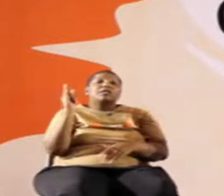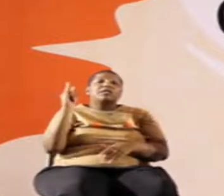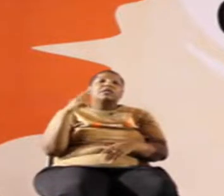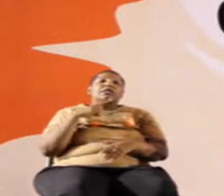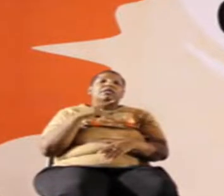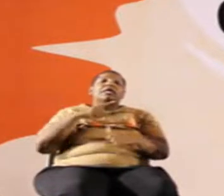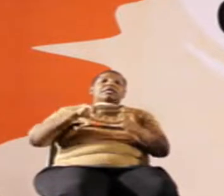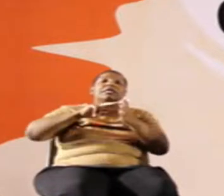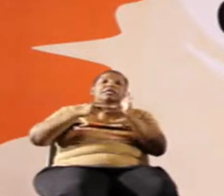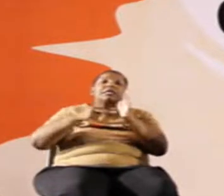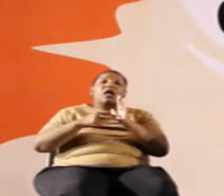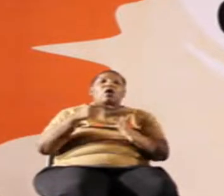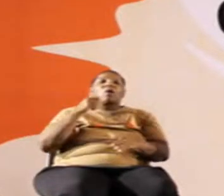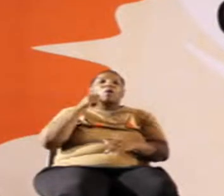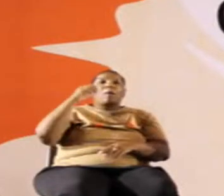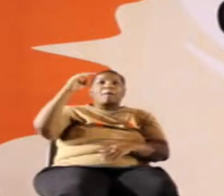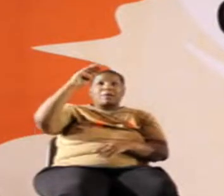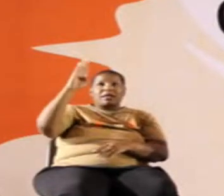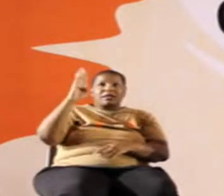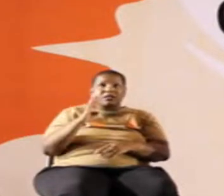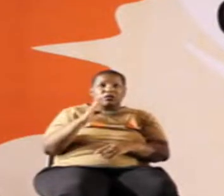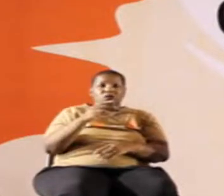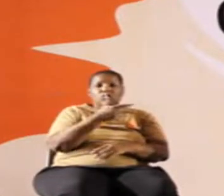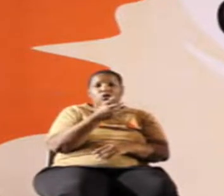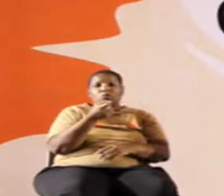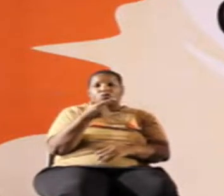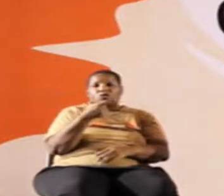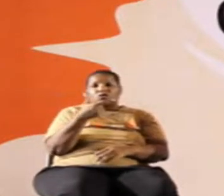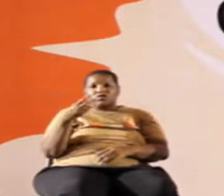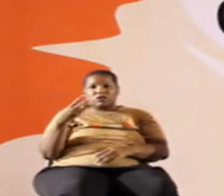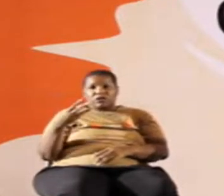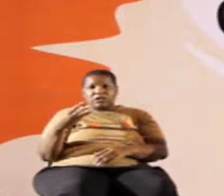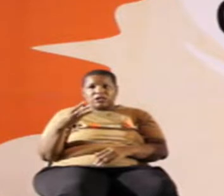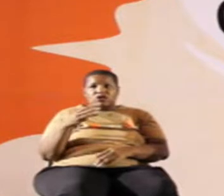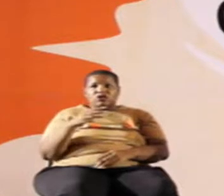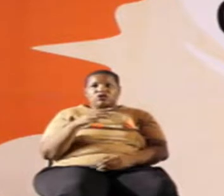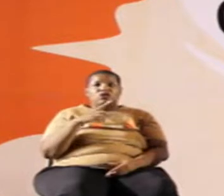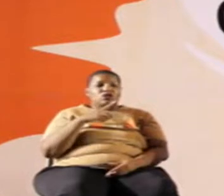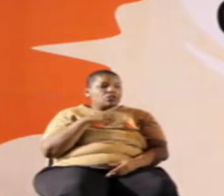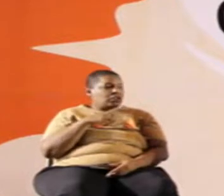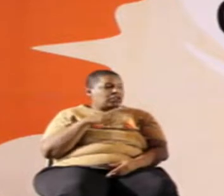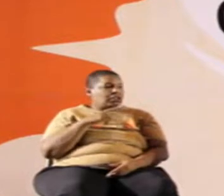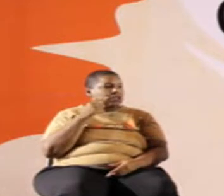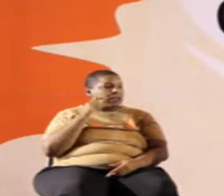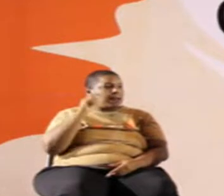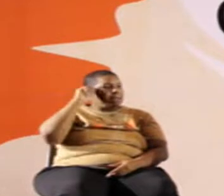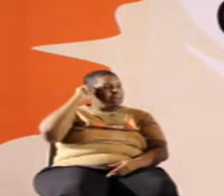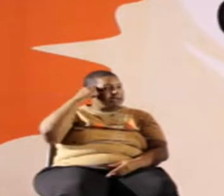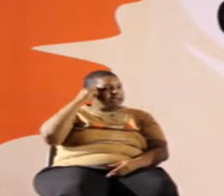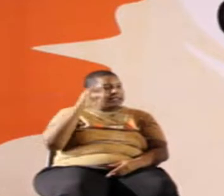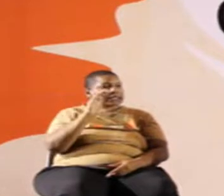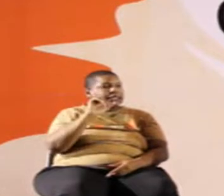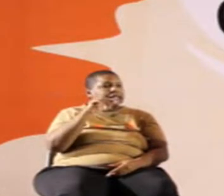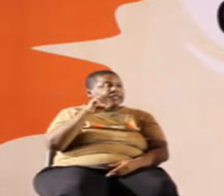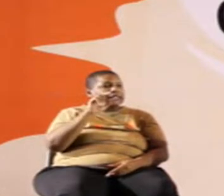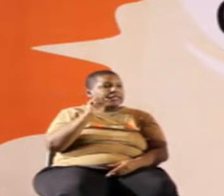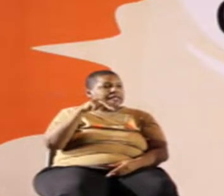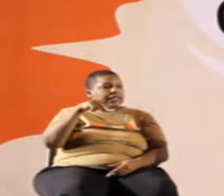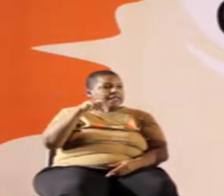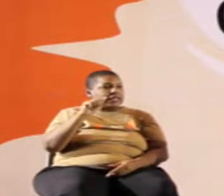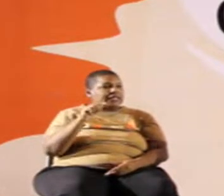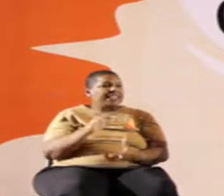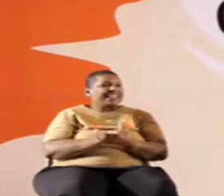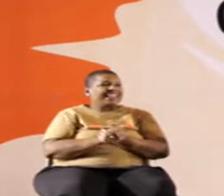em 2023? Juliana César, Cogira e Pretas Candangas. Jogou duro,